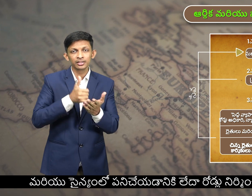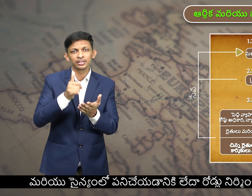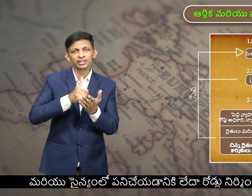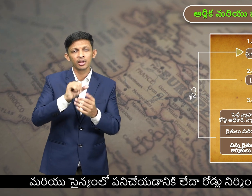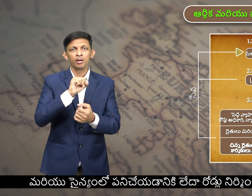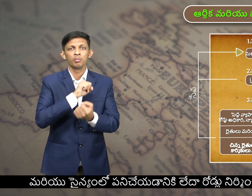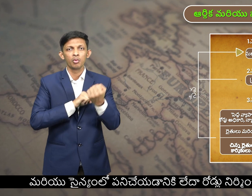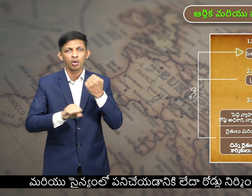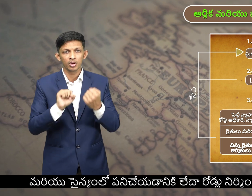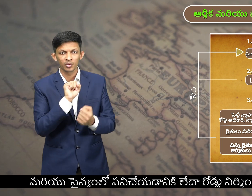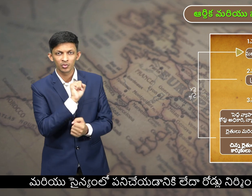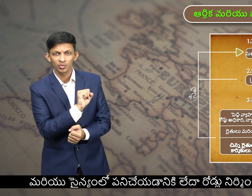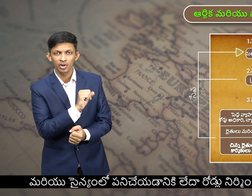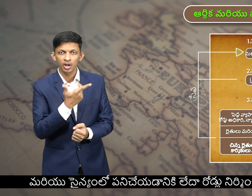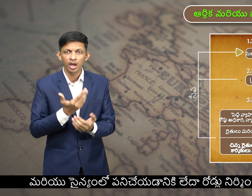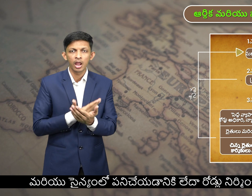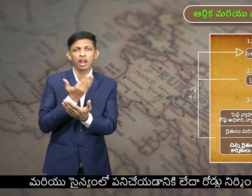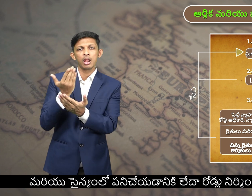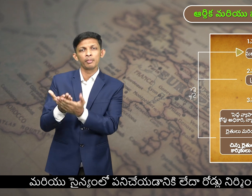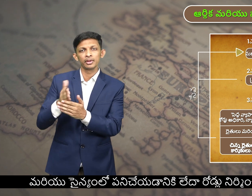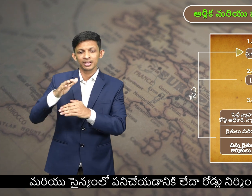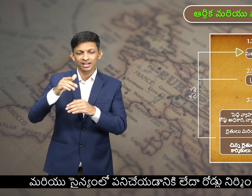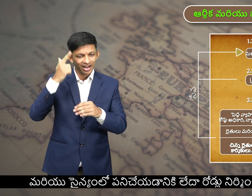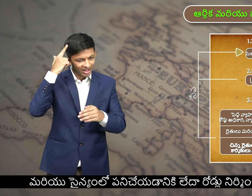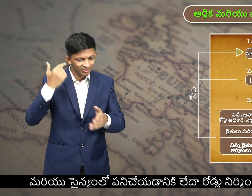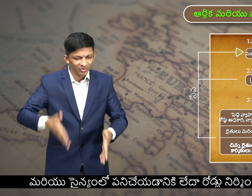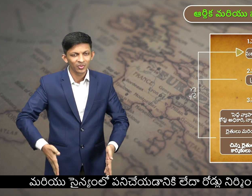మరియు సైన్యంలో పనిచేయటానికి లేదా రోడ్లు నిర్మించడంలో పాల్గొనడానికి.